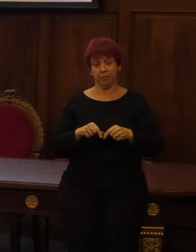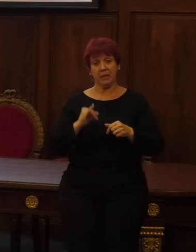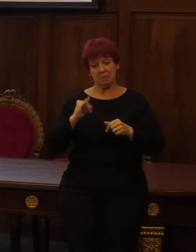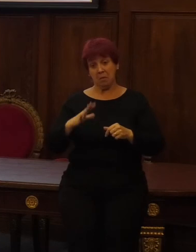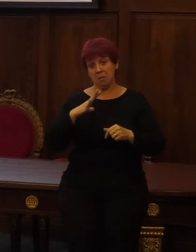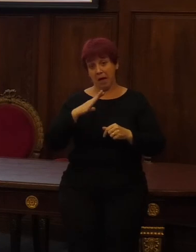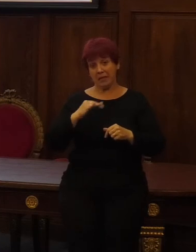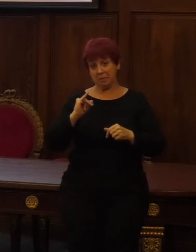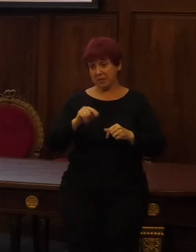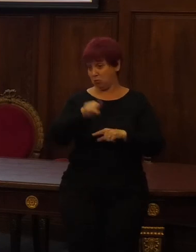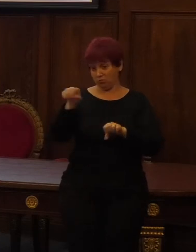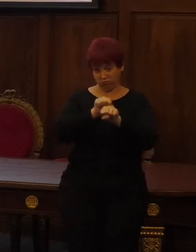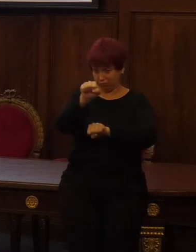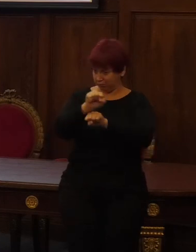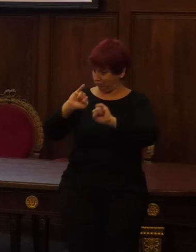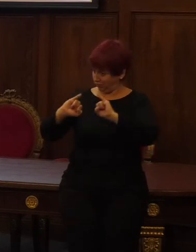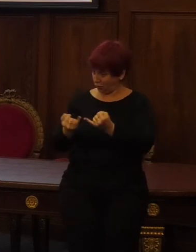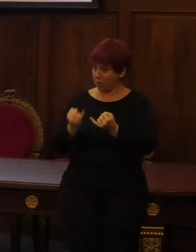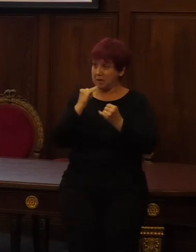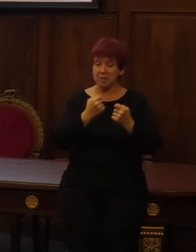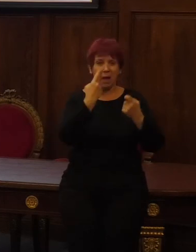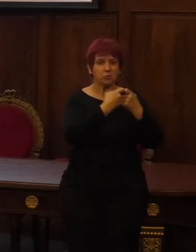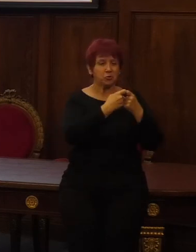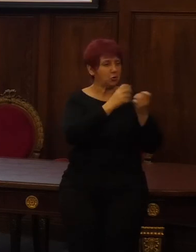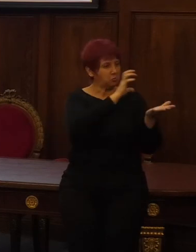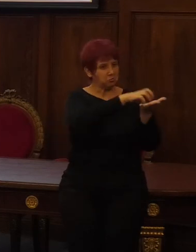llevado adelante por nuestros egresados y asociaciones que